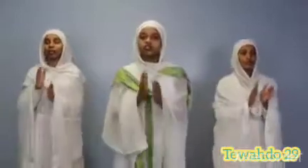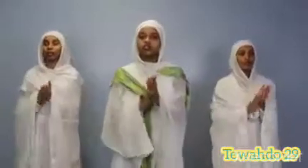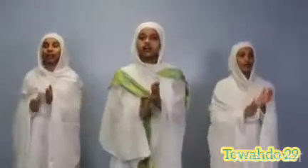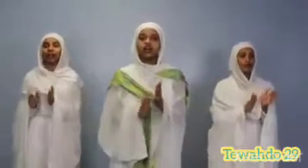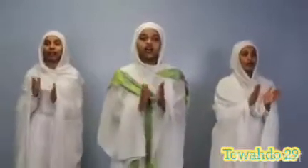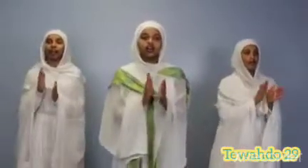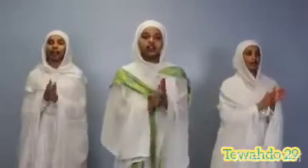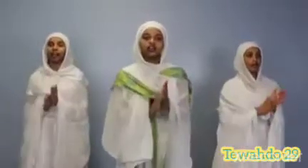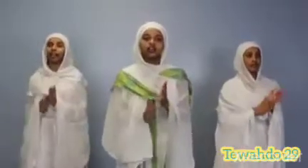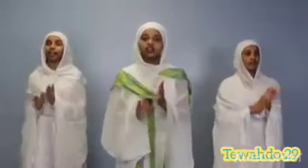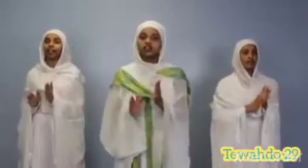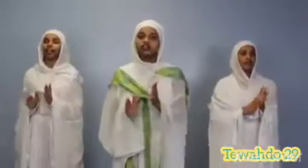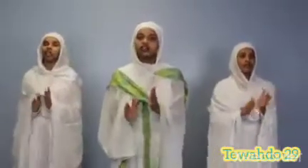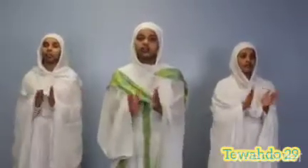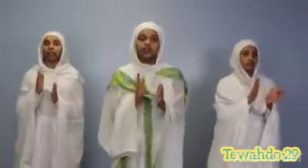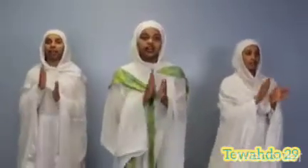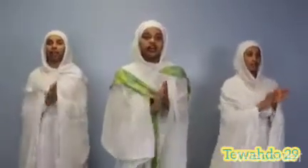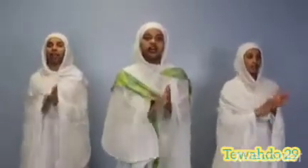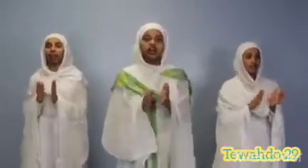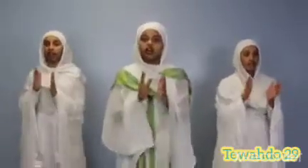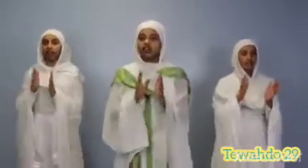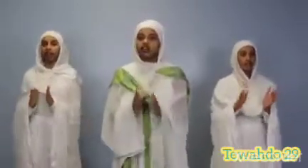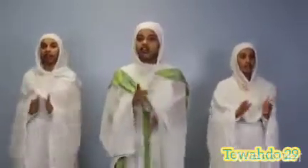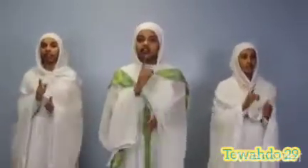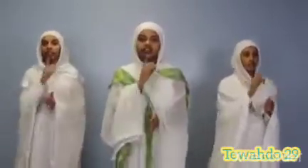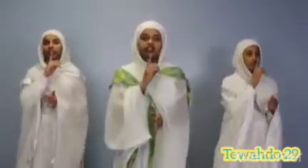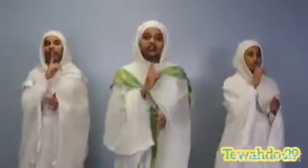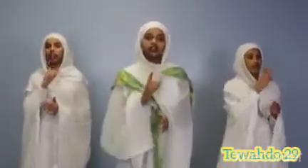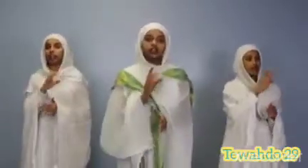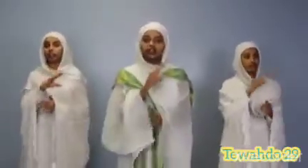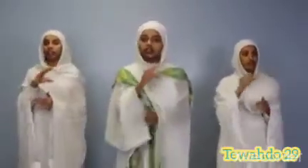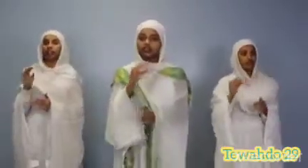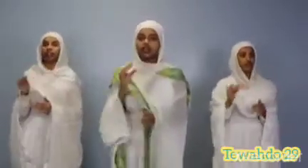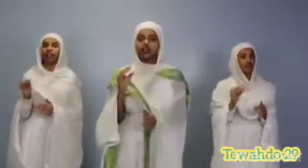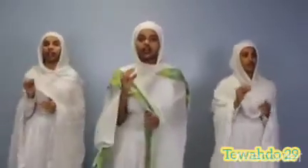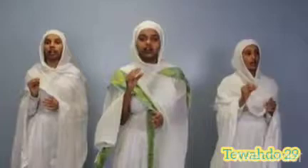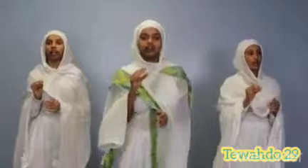ክርስቶስ ይማረን መሐሪ ነውና